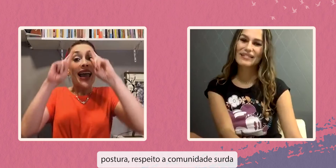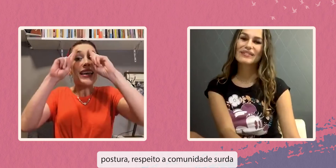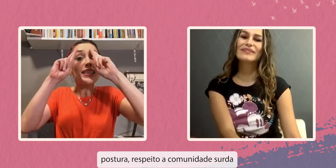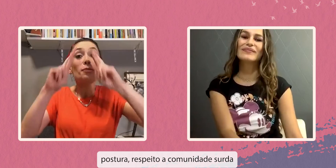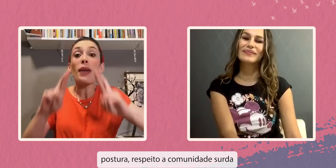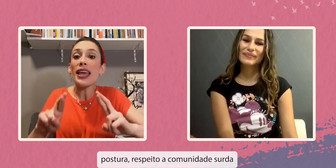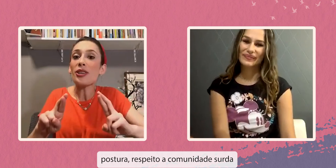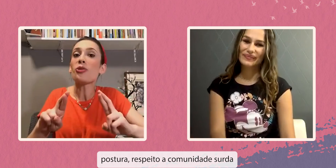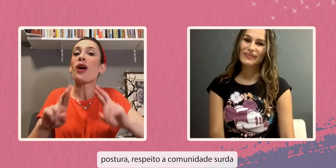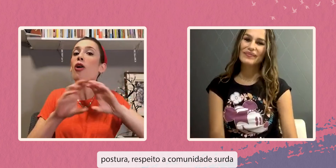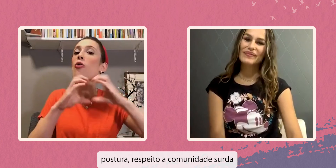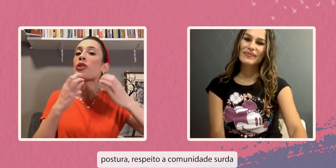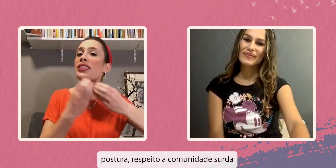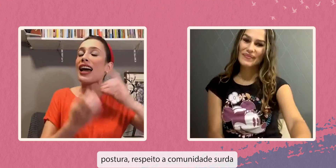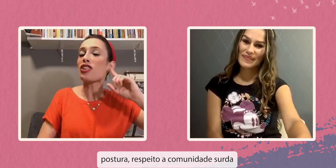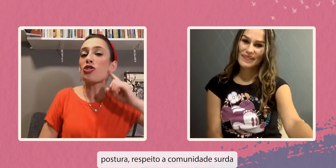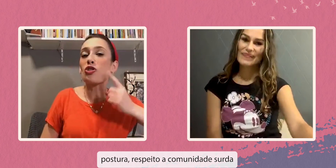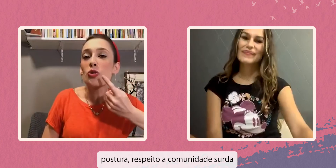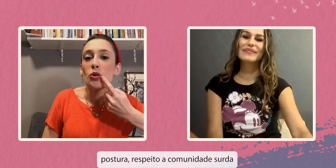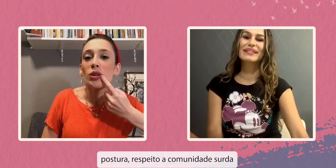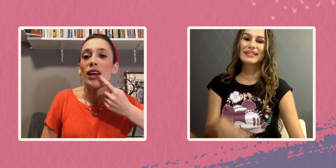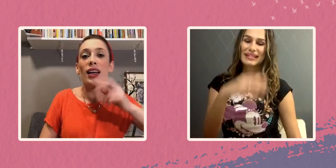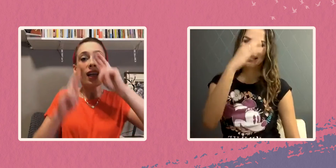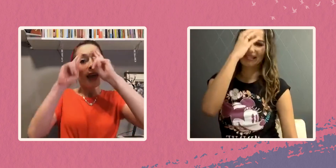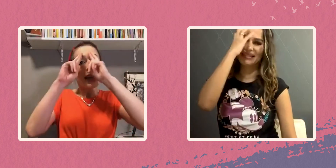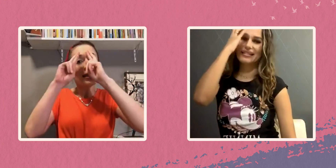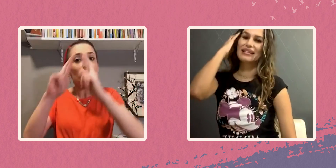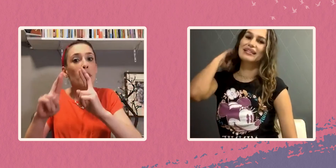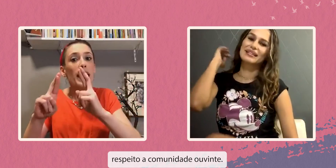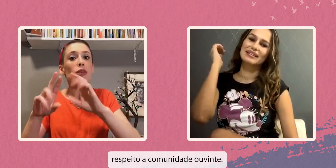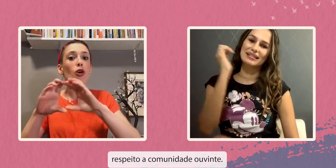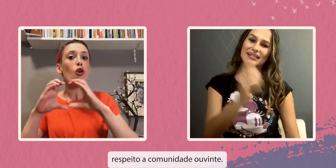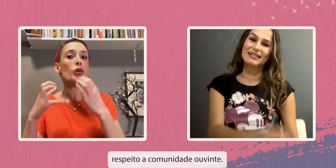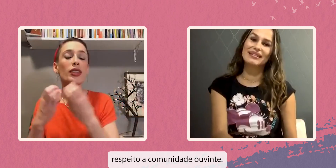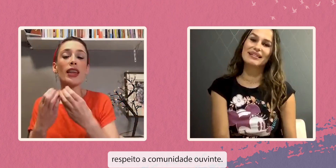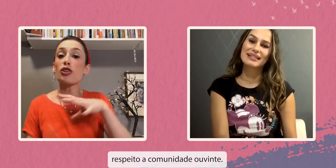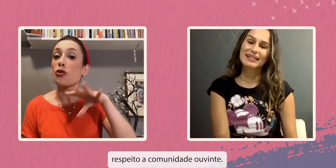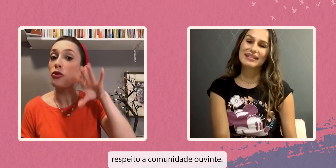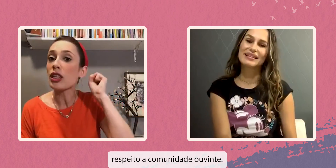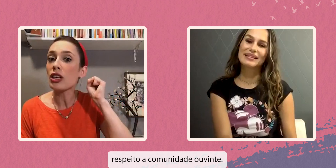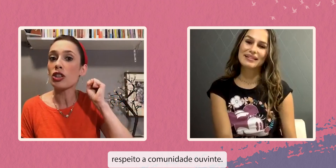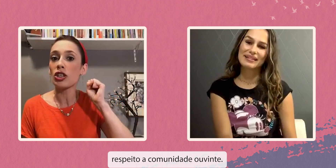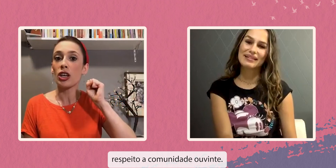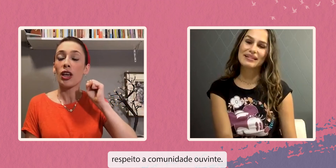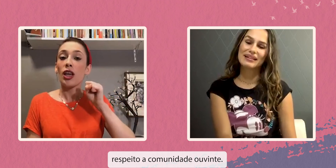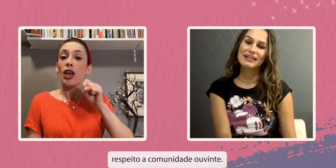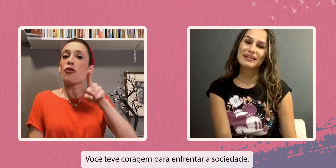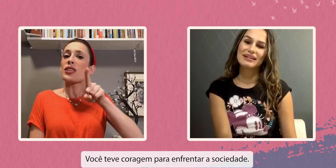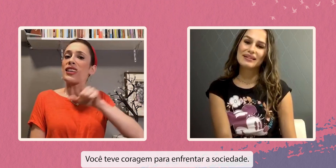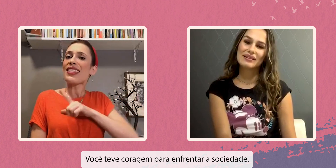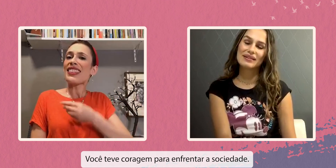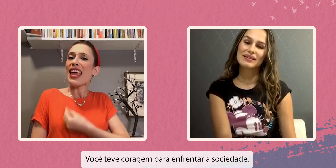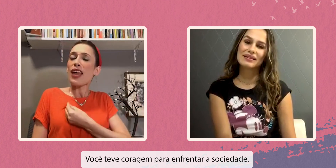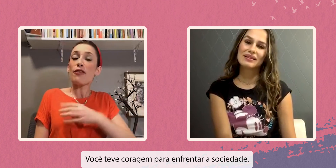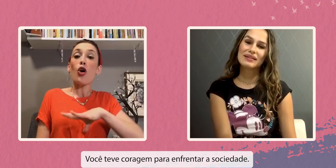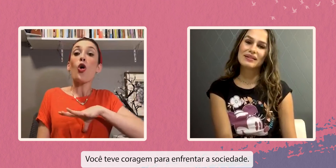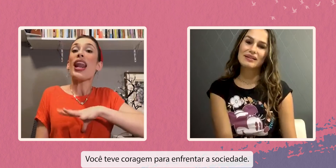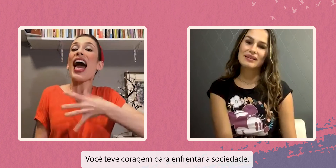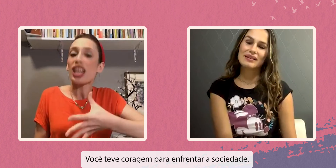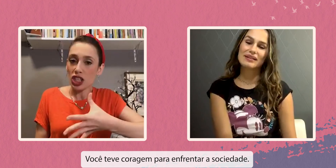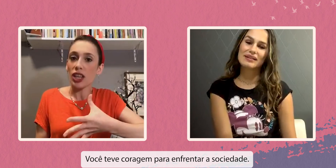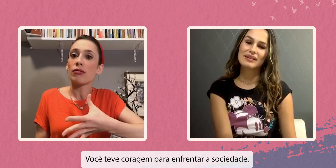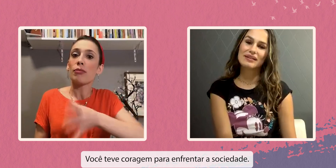postura, respeito à comunidade surda, respeito à comunidade ouvinte. Você